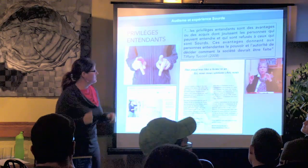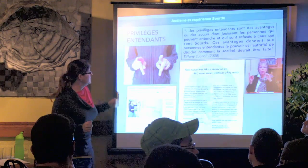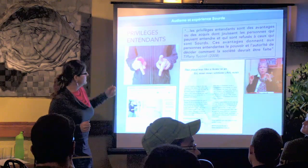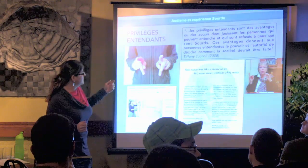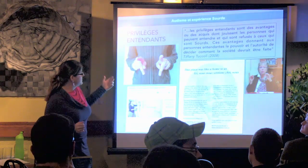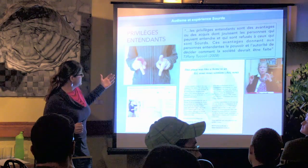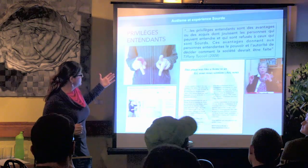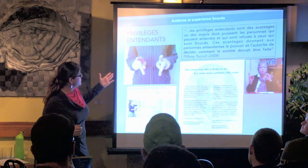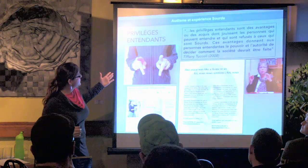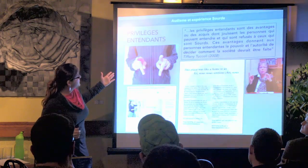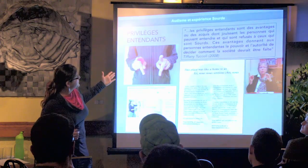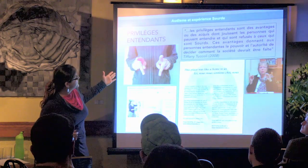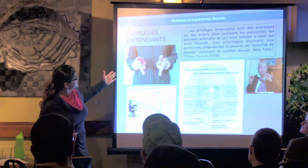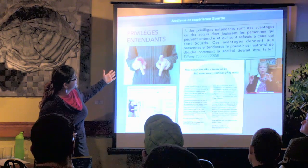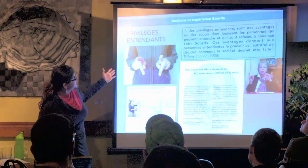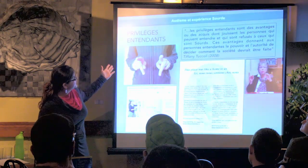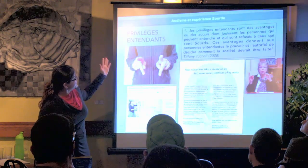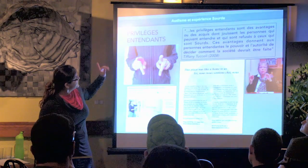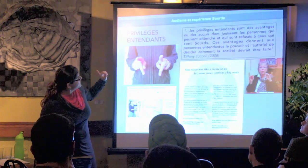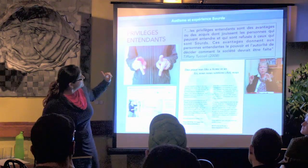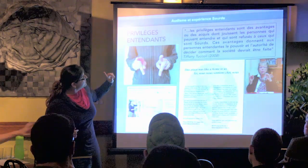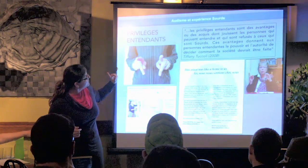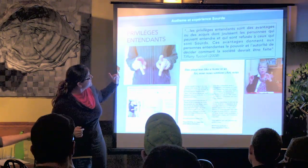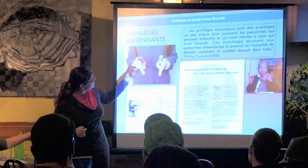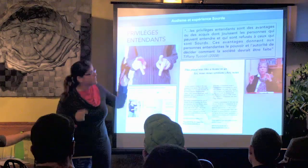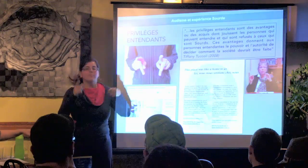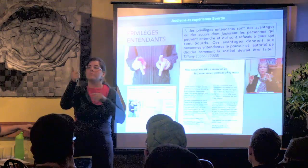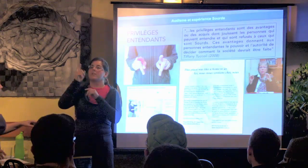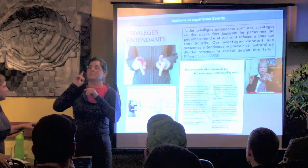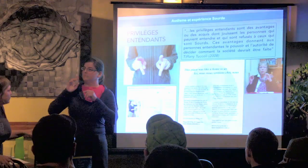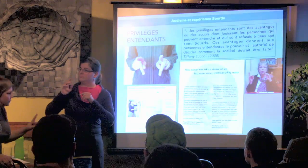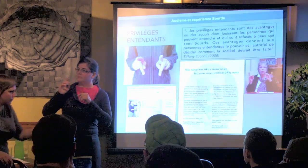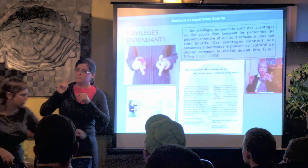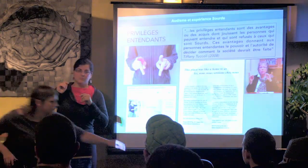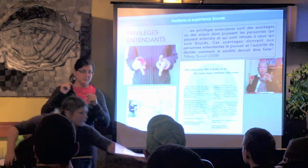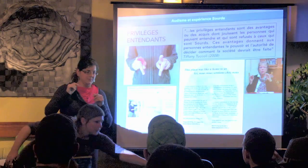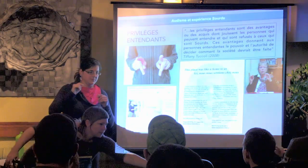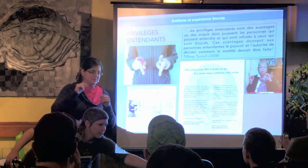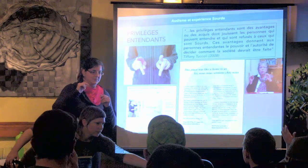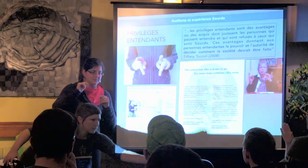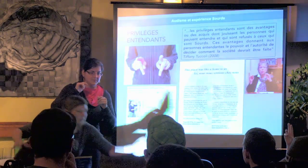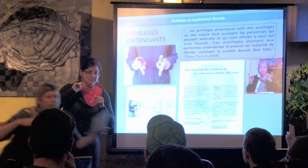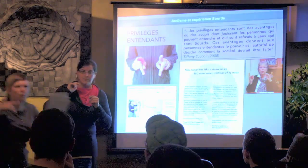conscience de tous ces privilèges-là, c'est plus facile pour vous de créer une alliance avec nous, les personnes sourdes. Oups.